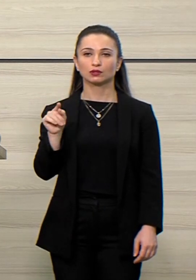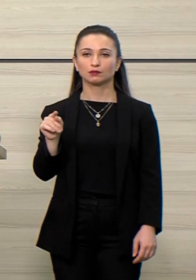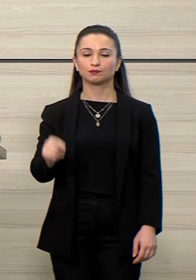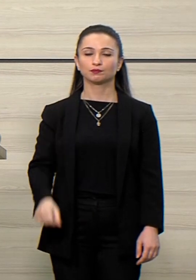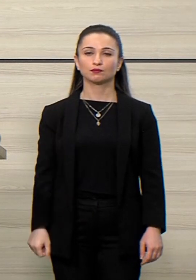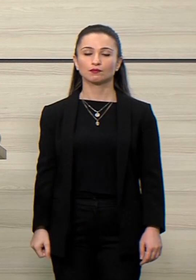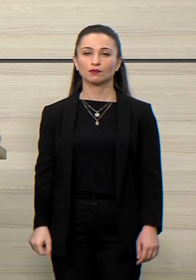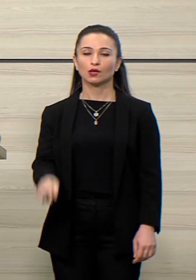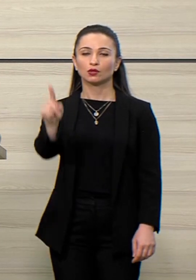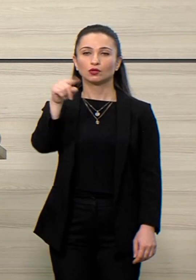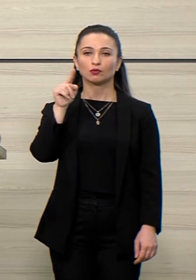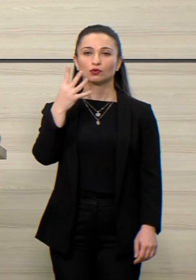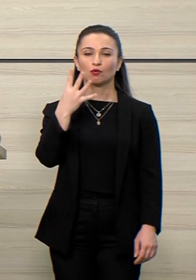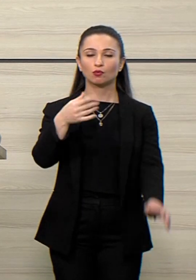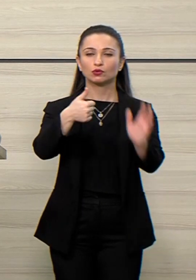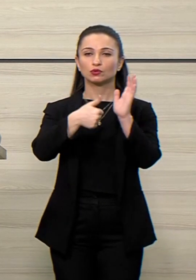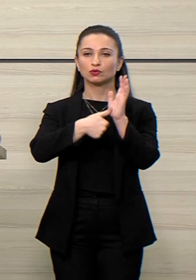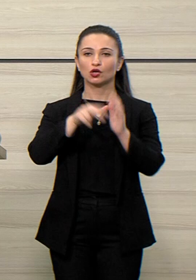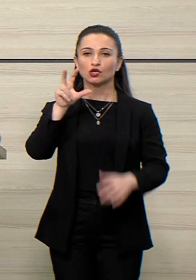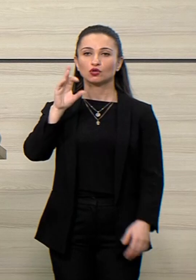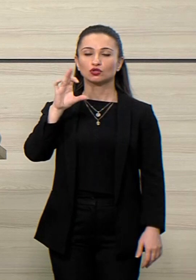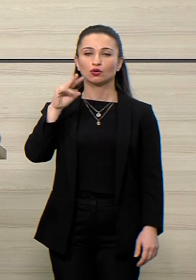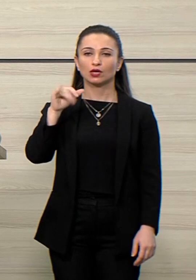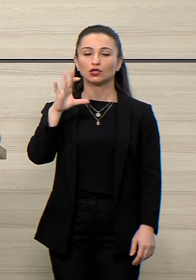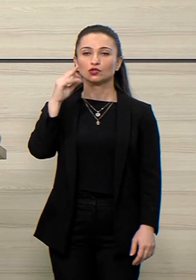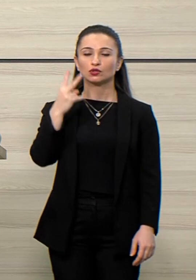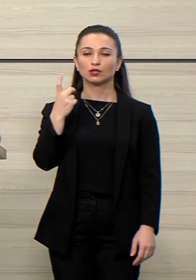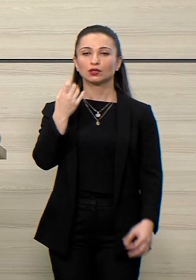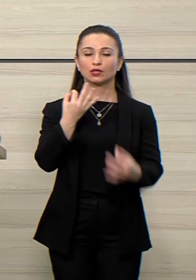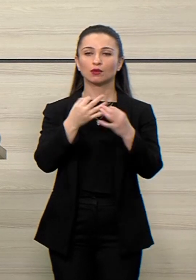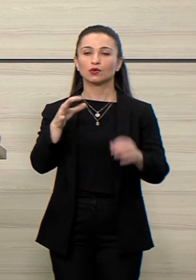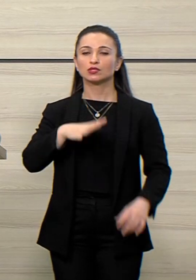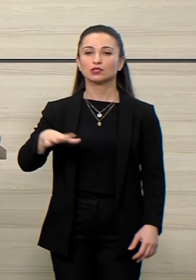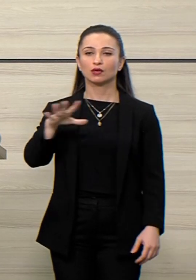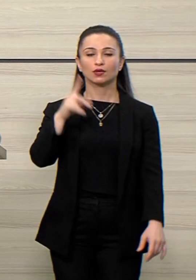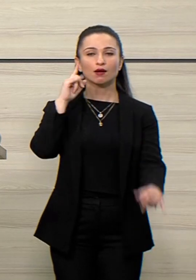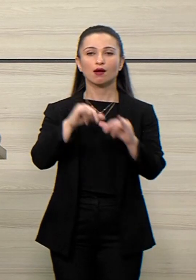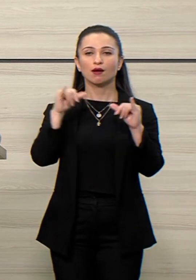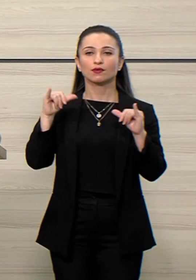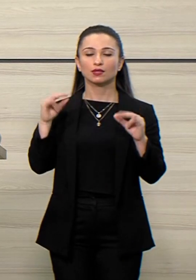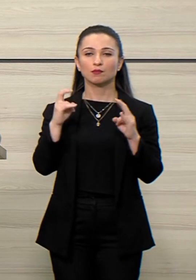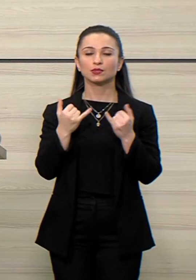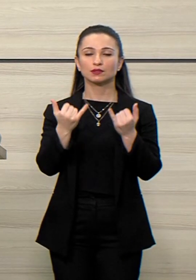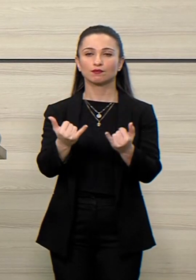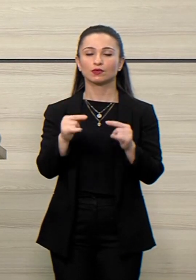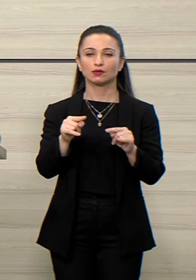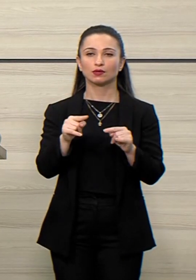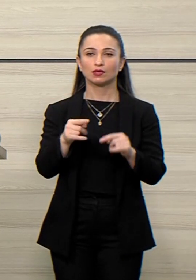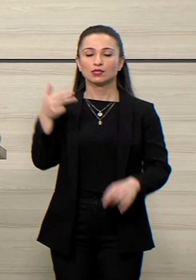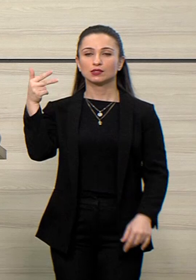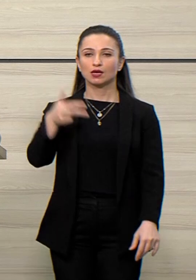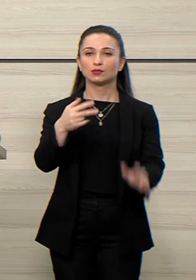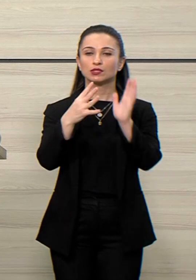0.25%. ნომერი 46 გია ჟორჟოლიანი სოციალ-დემოკრატების საქართველოს განვითარებისათვის